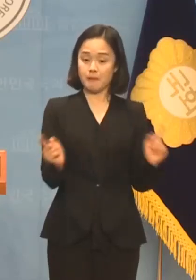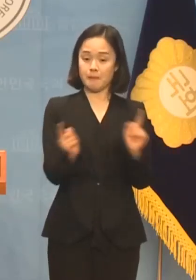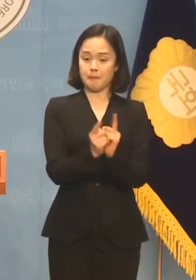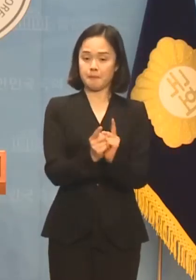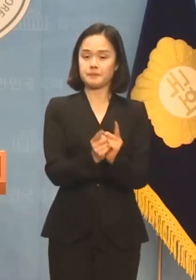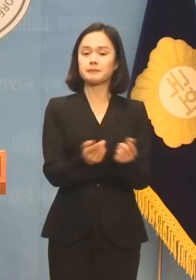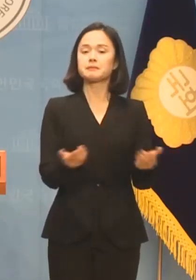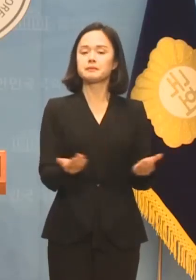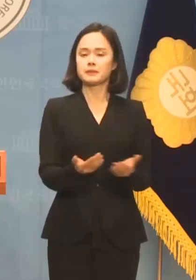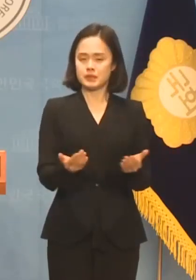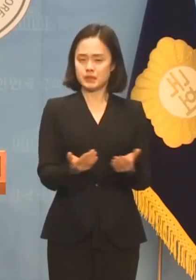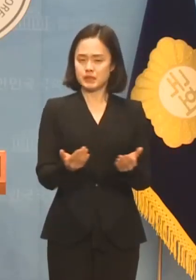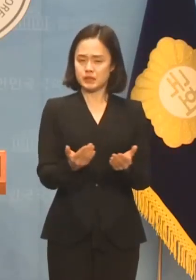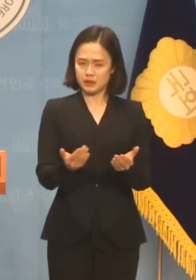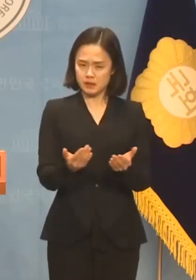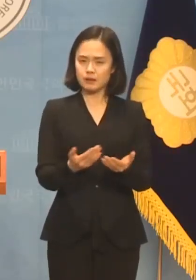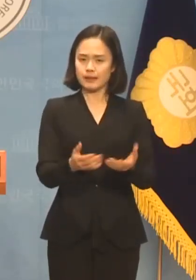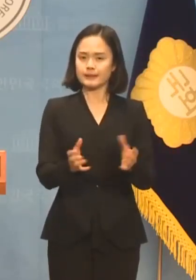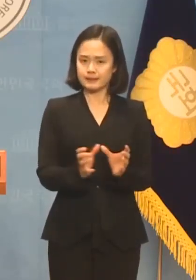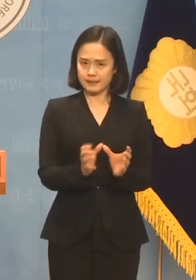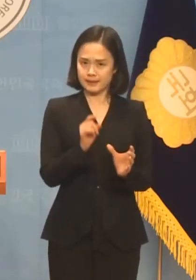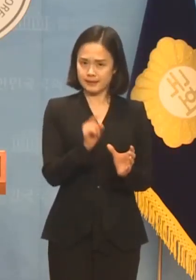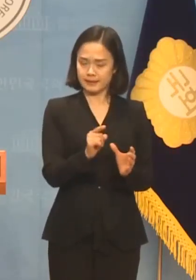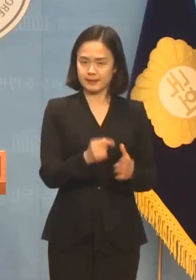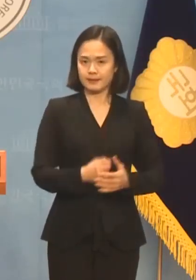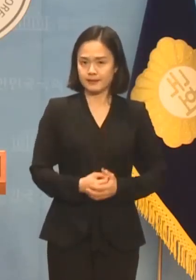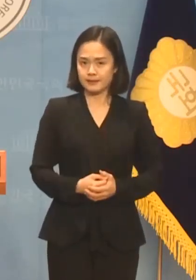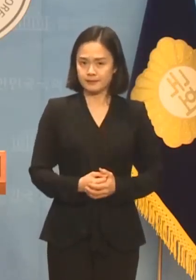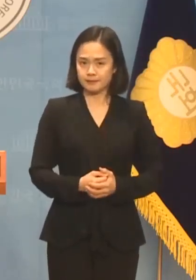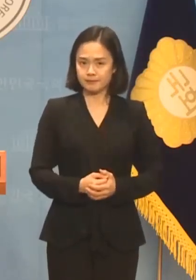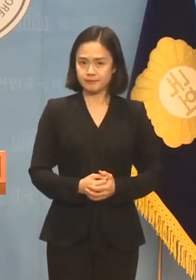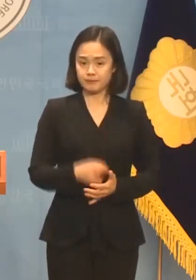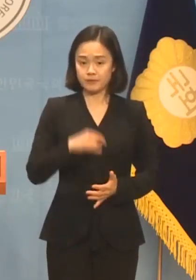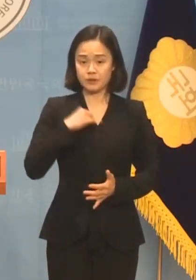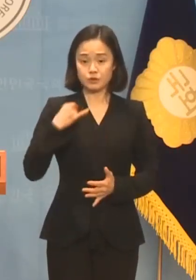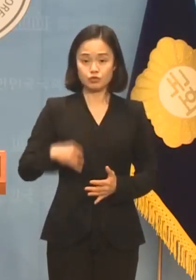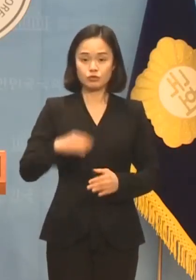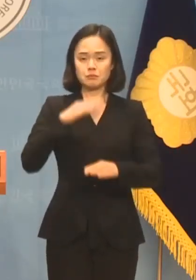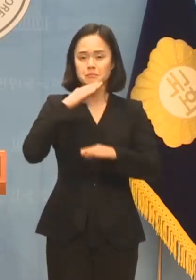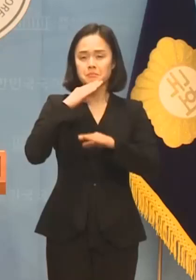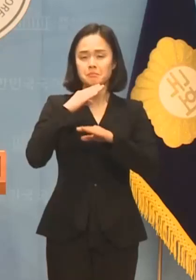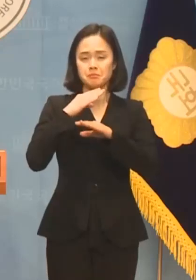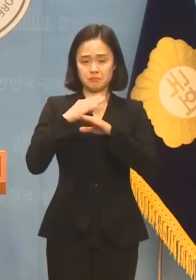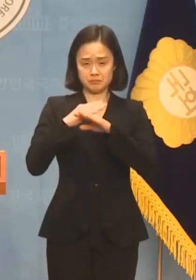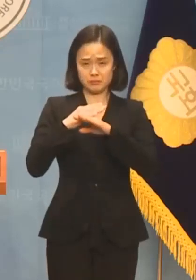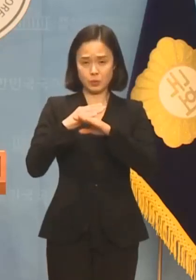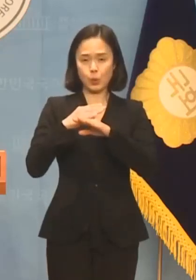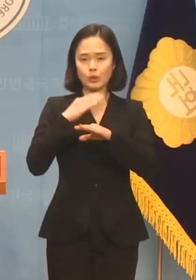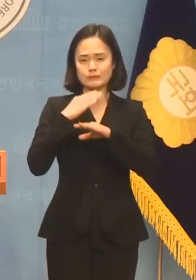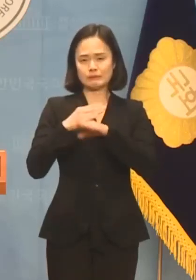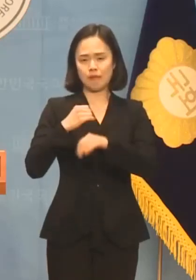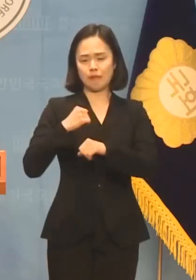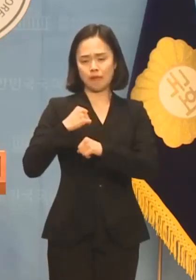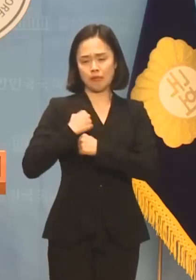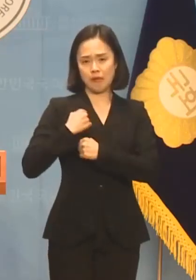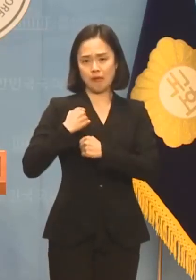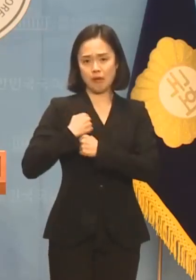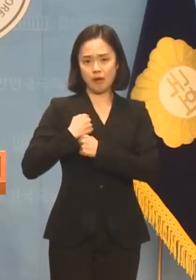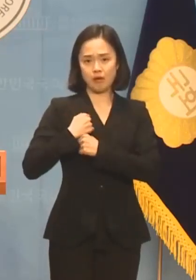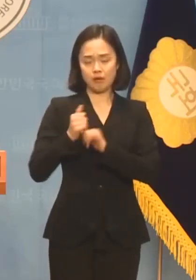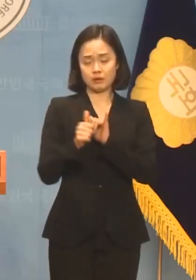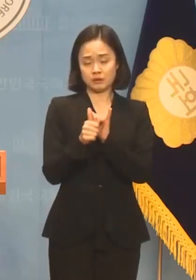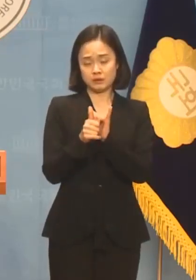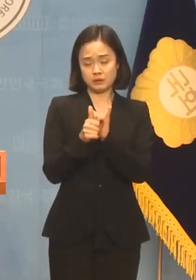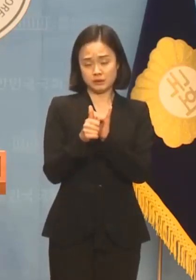단체로 알려졌습니다. 사실상 중국 공산당을 추종하는 기관이라고 의심할